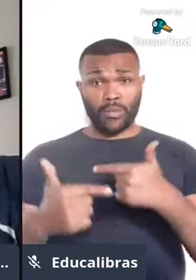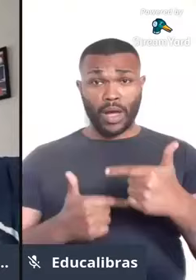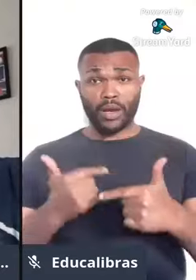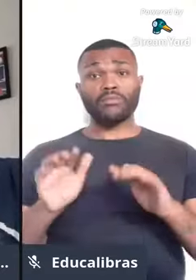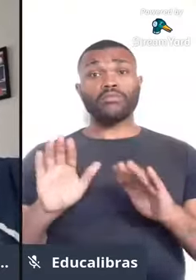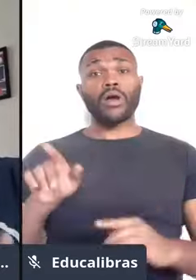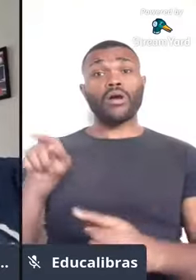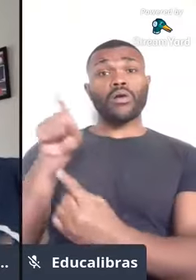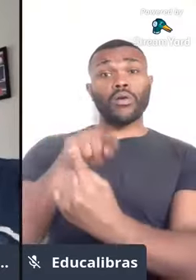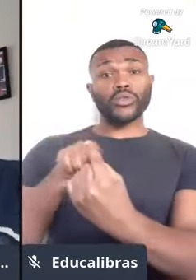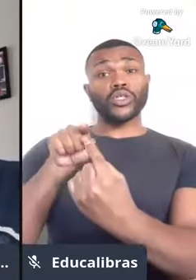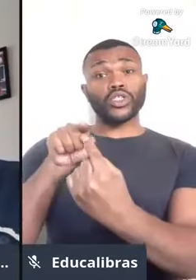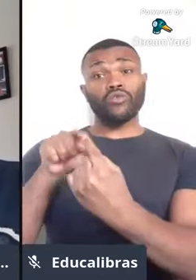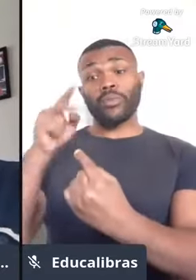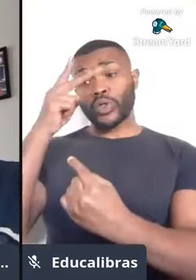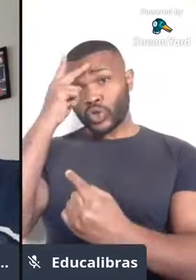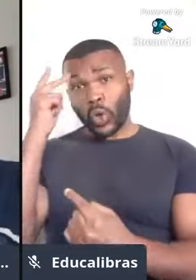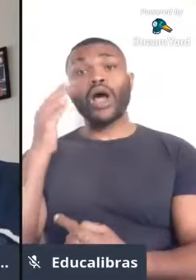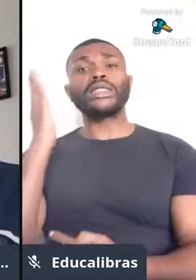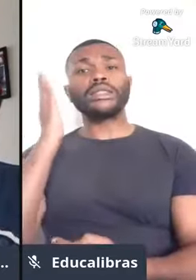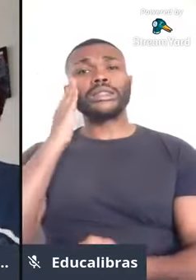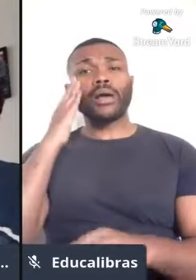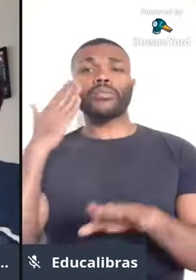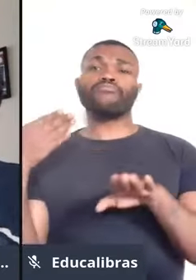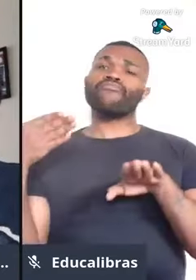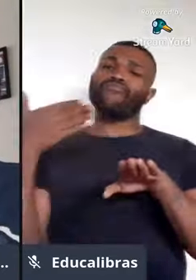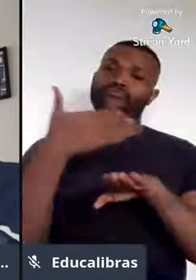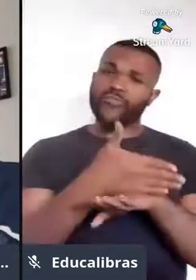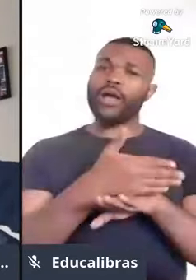o blog, porque é no blog que está a informação completa.